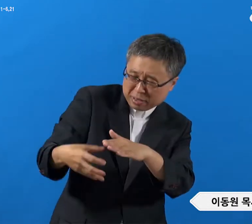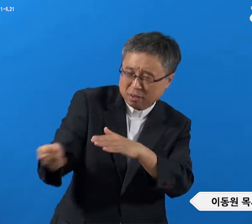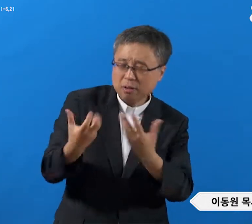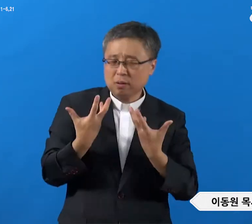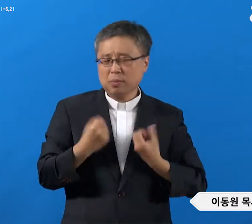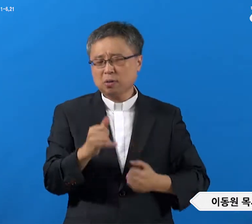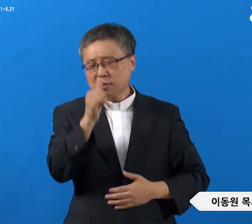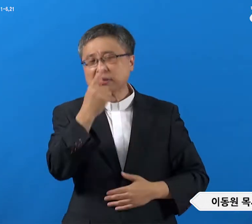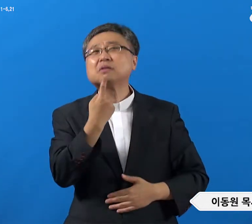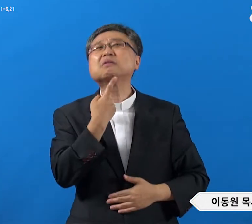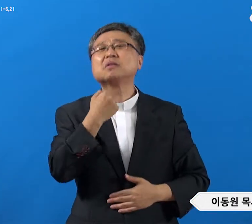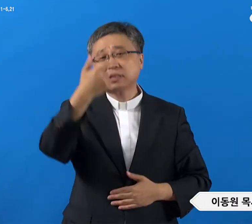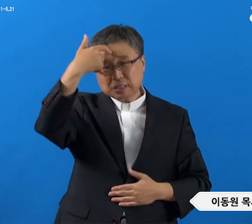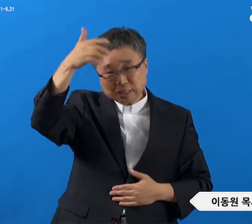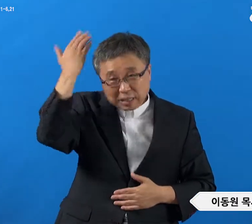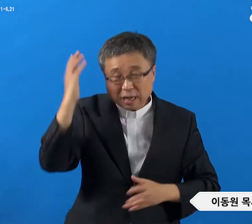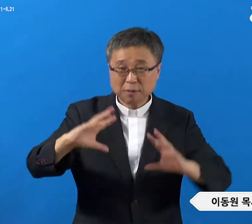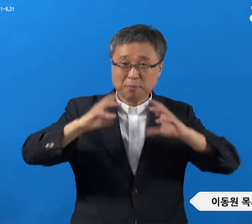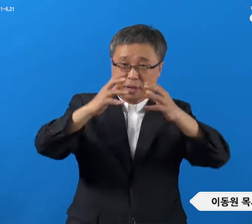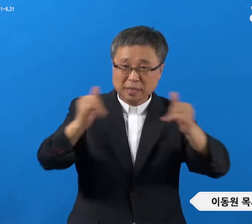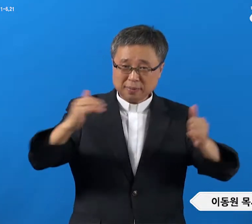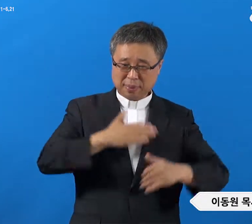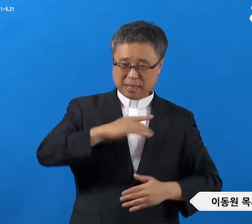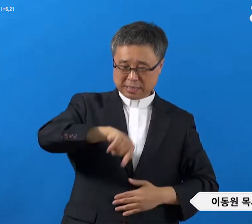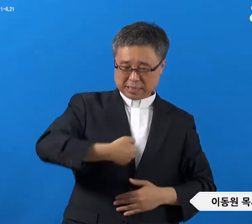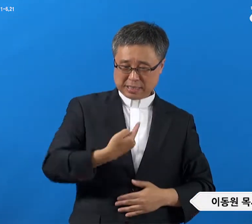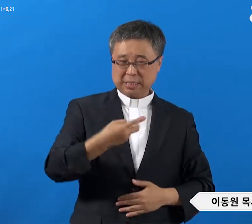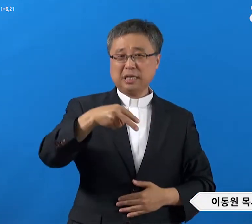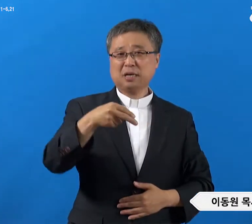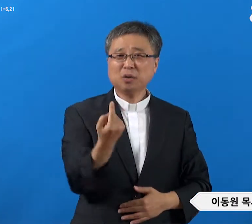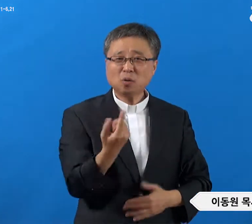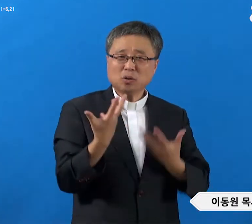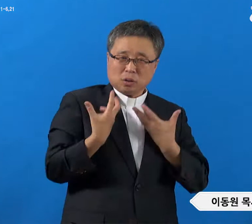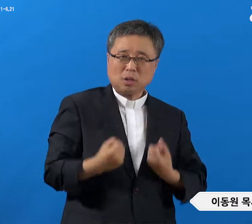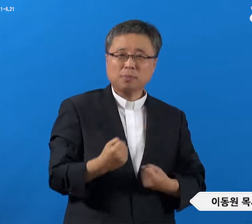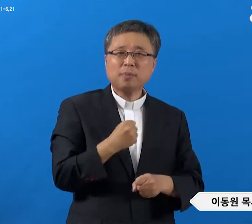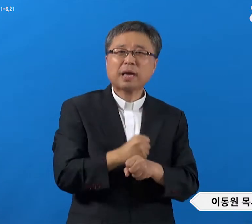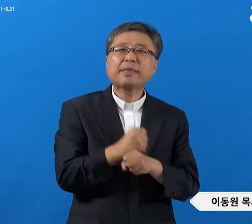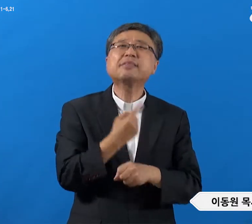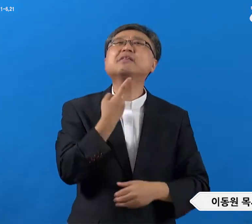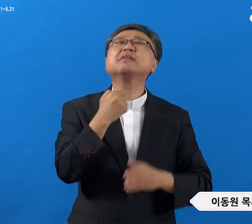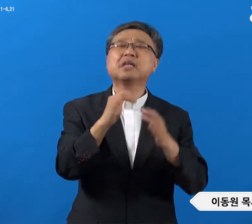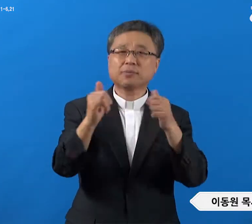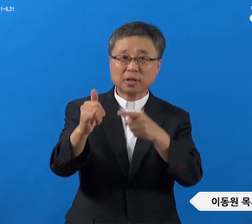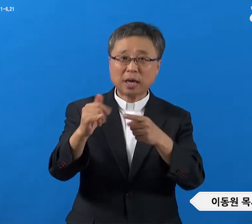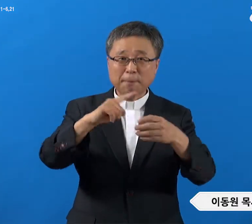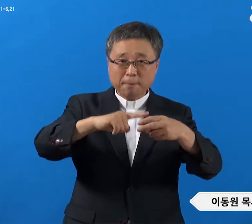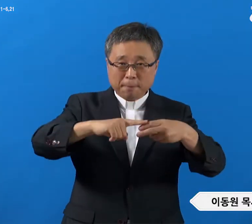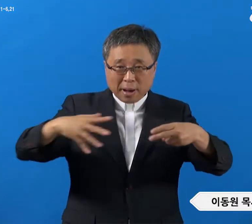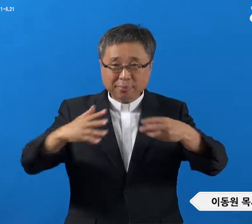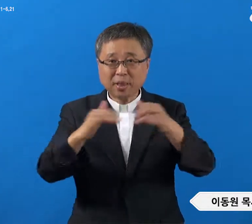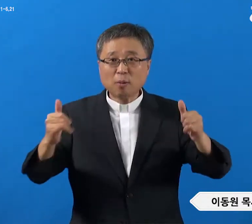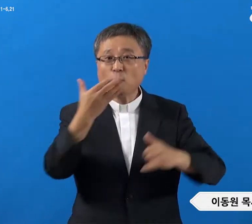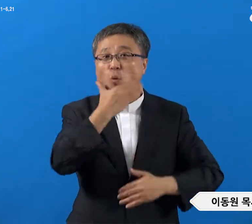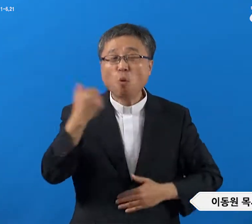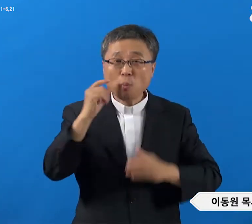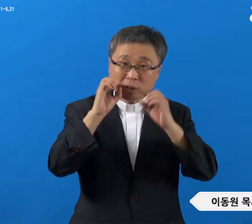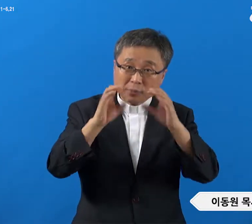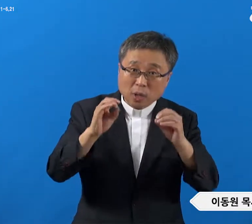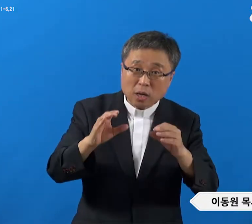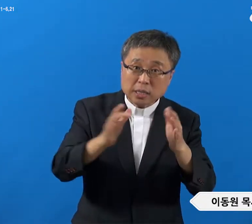당시의 백성들. 그리고 나 자신에게도 절망해 있던 사람들에게 마태는 이 복음을 전합니다.